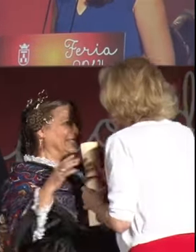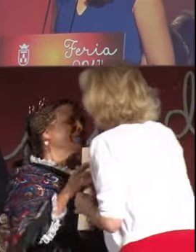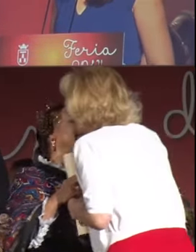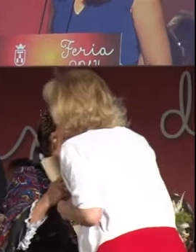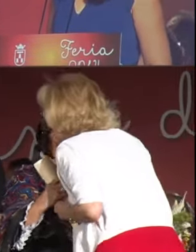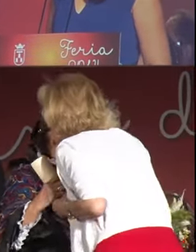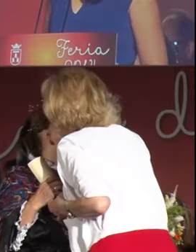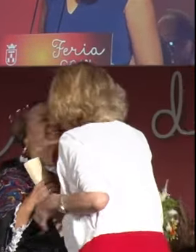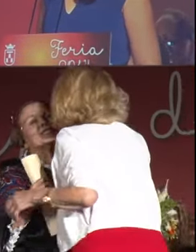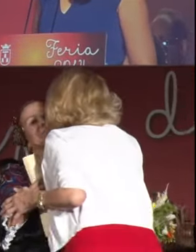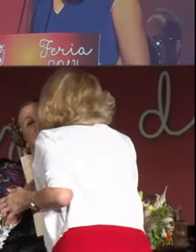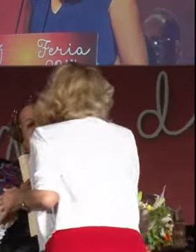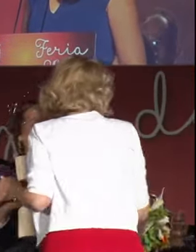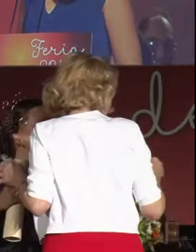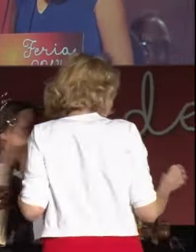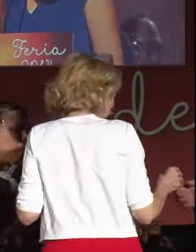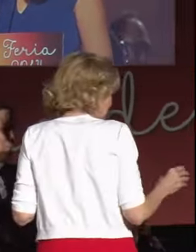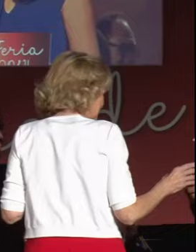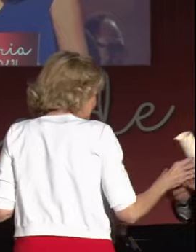El diploma.